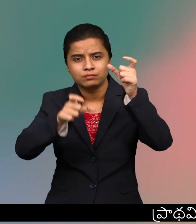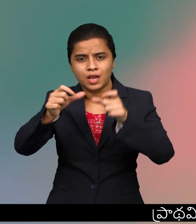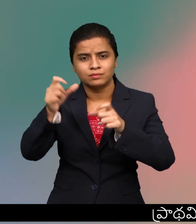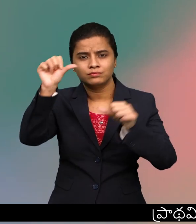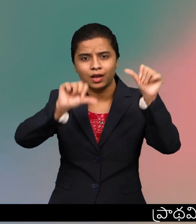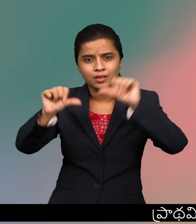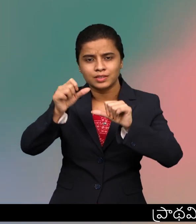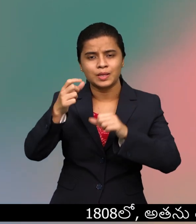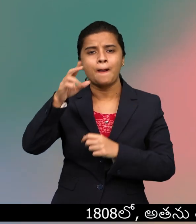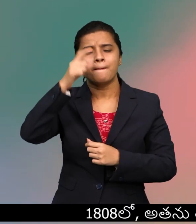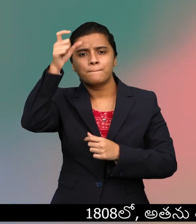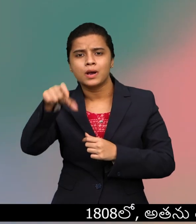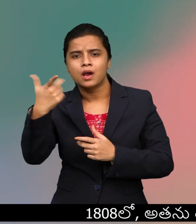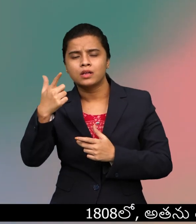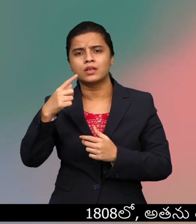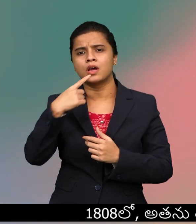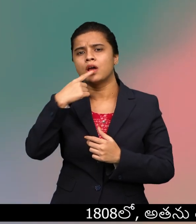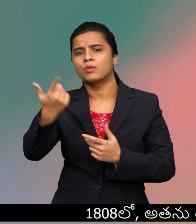సిద్ధాంతాన్ని ప్రతిపాదించాడు.